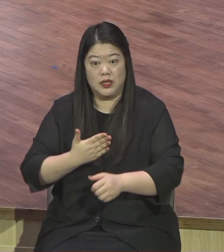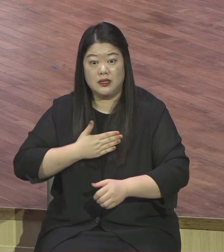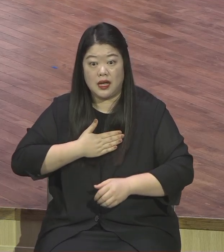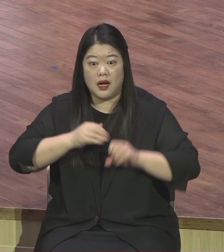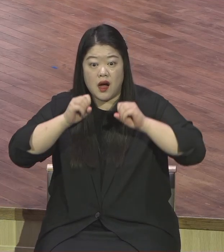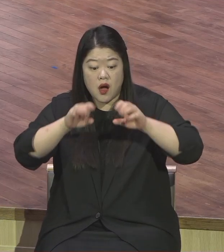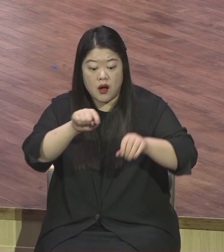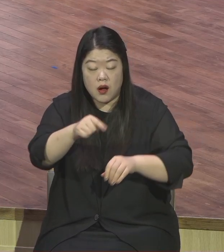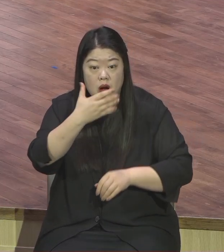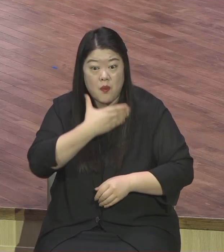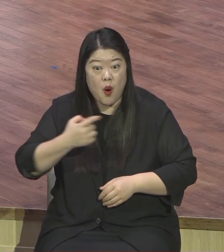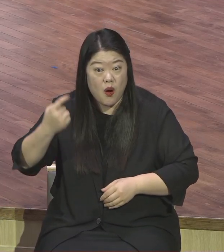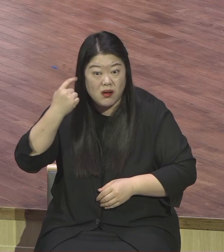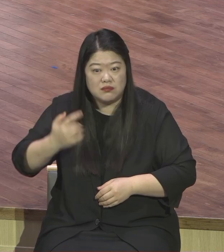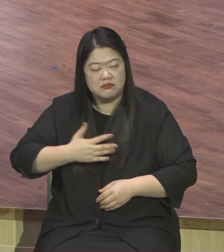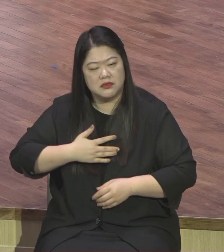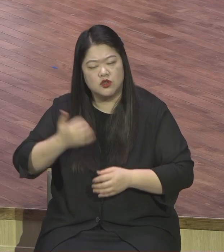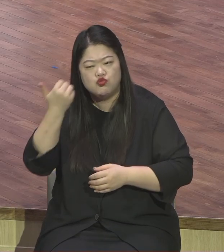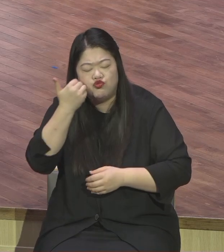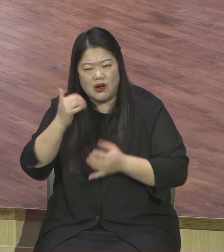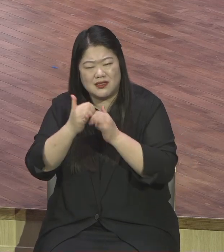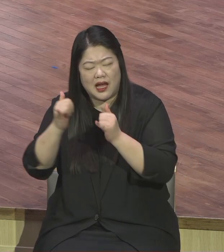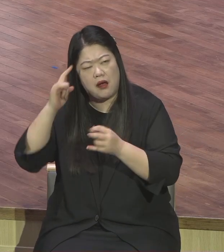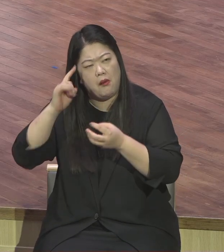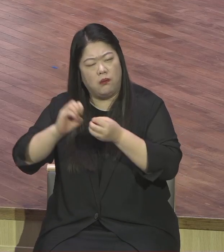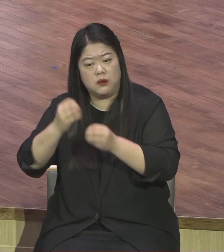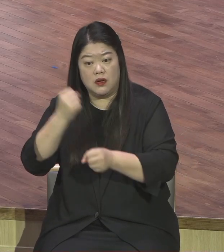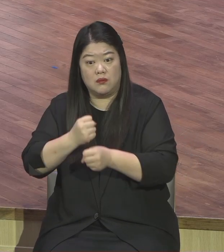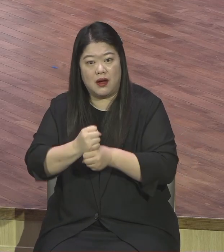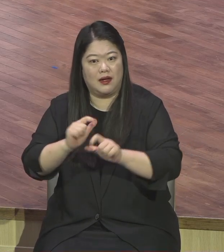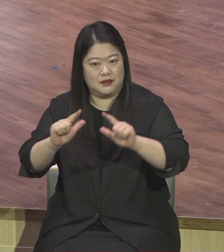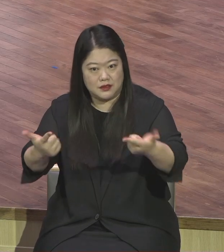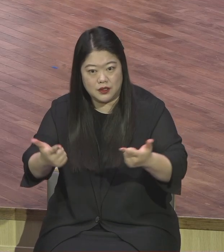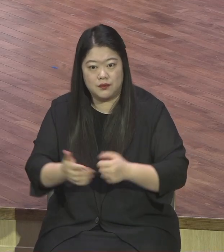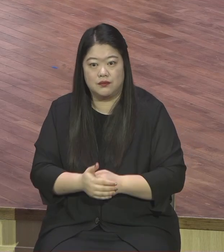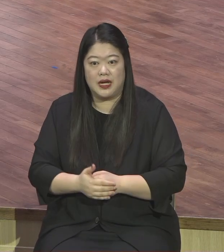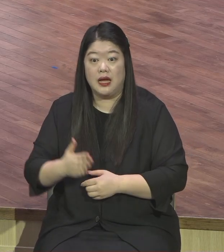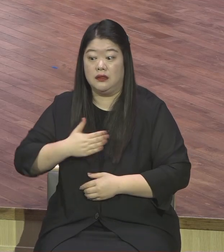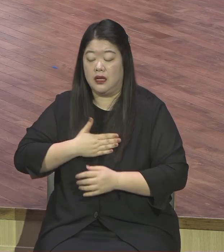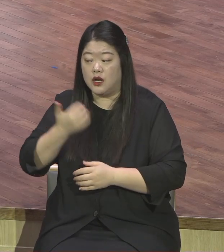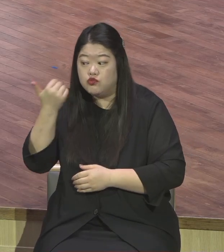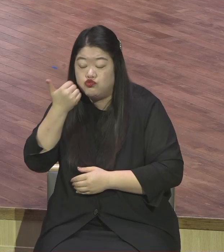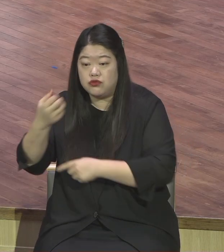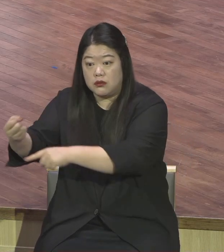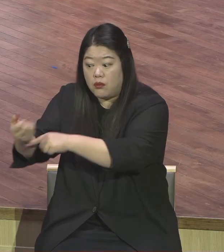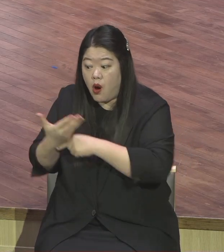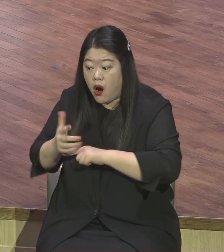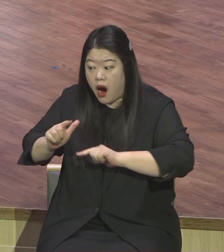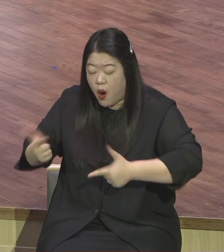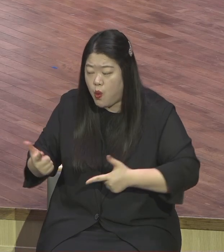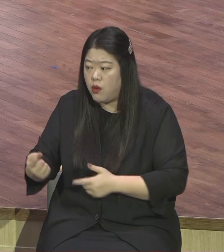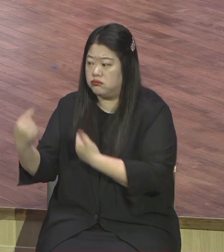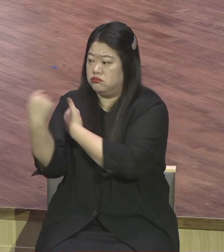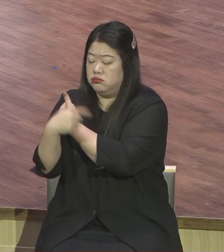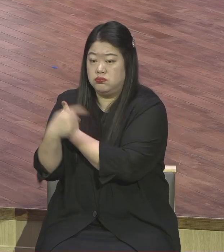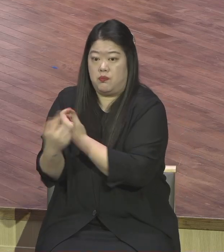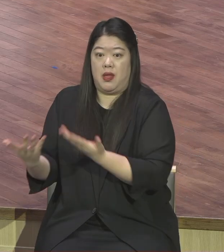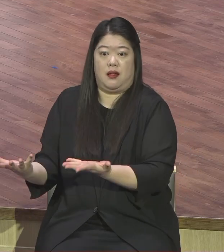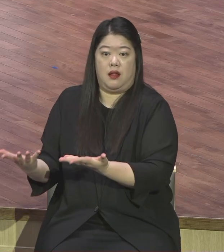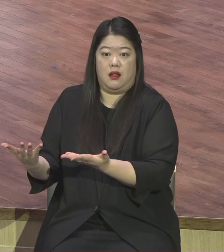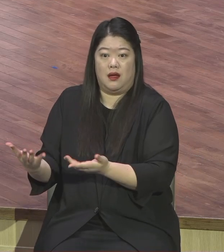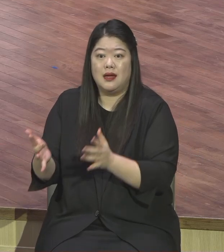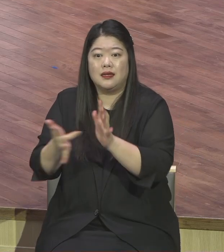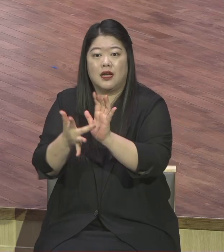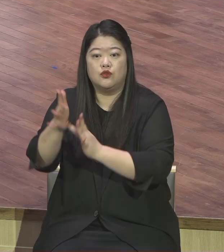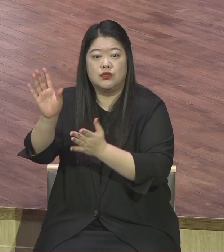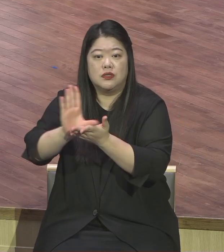복음은 사람의 뜻에 따라 된 것이 아니라, 이는 내가 사람에게서 받은 것도 아니요 배운 것도 아니요 오직 예수